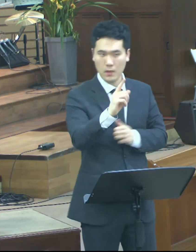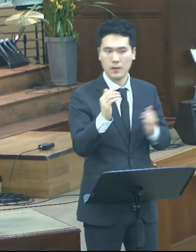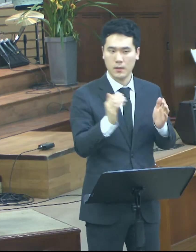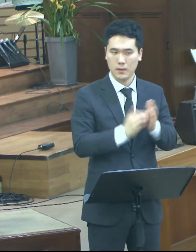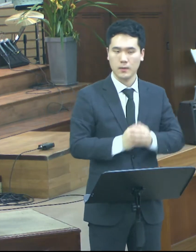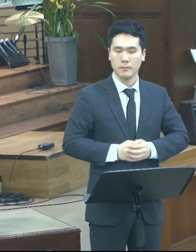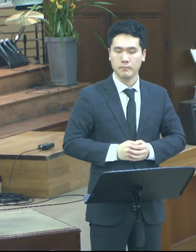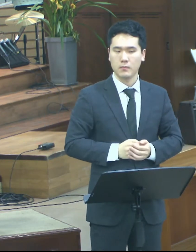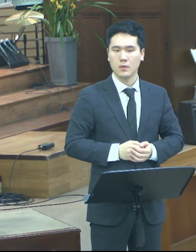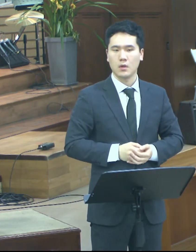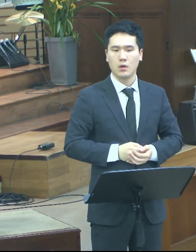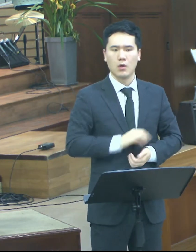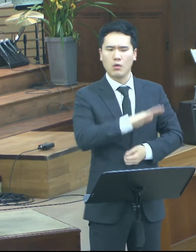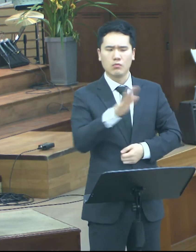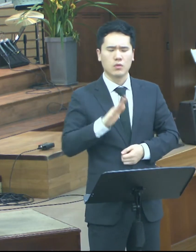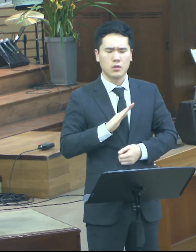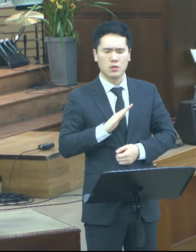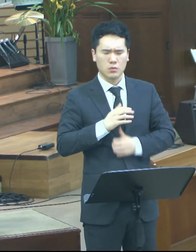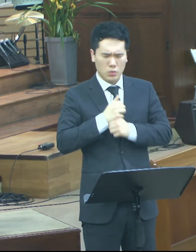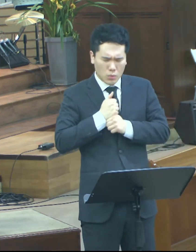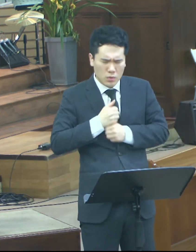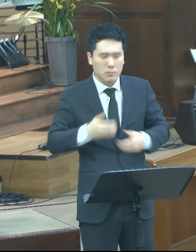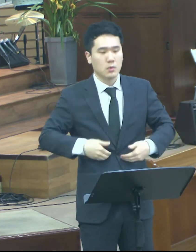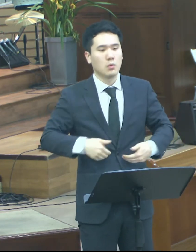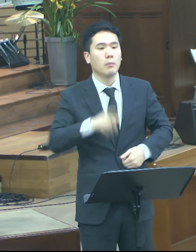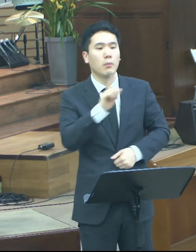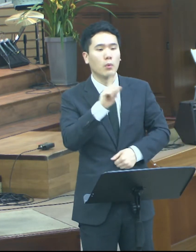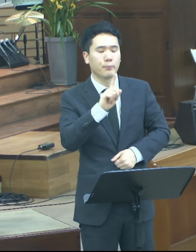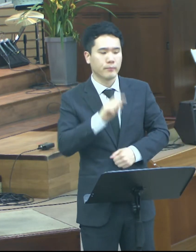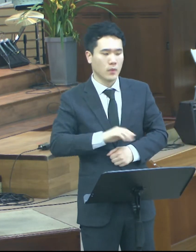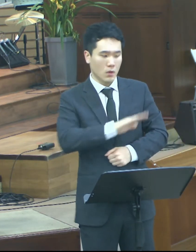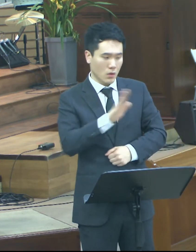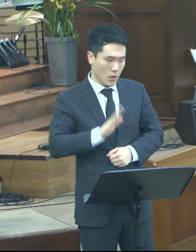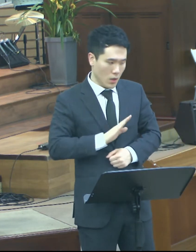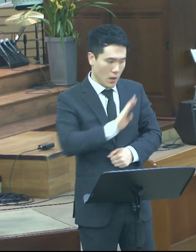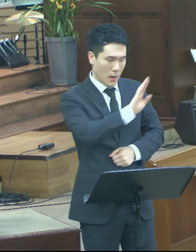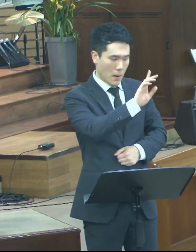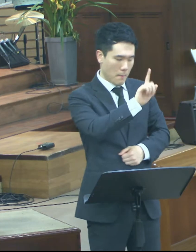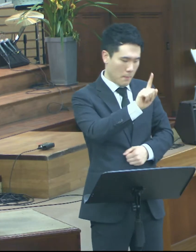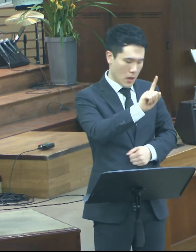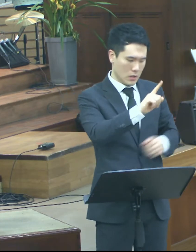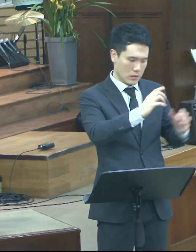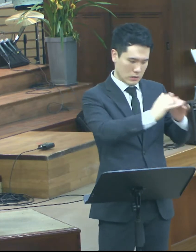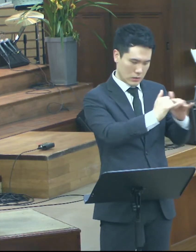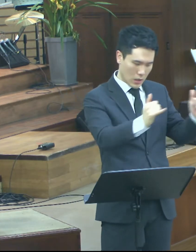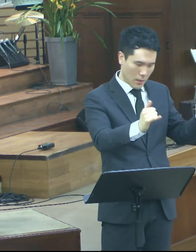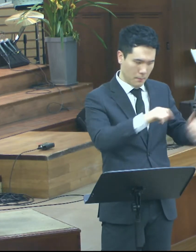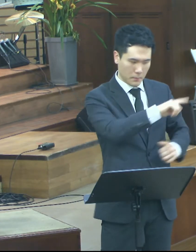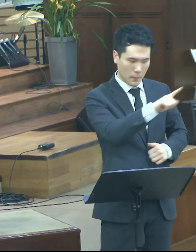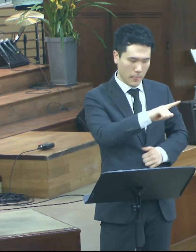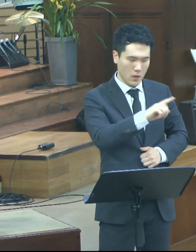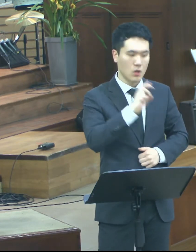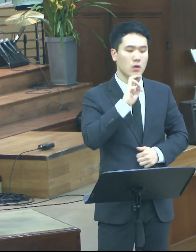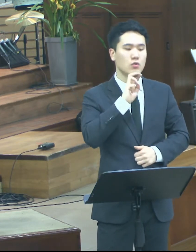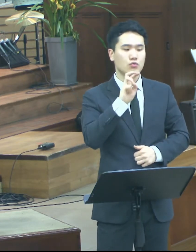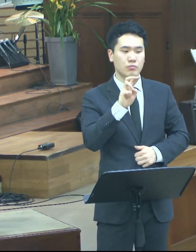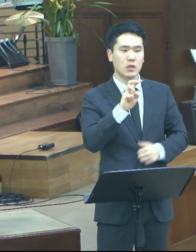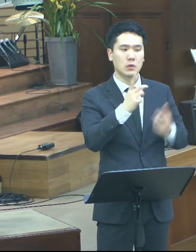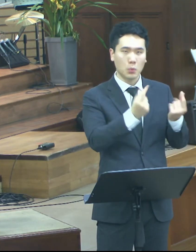우리는 잘못 생각하는 게 뭐냐면 바리새인 같은 사람이 20살 때도 바리새인이고 30살 때도 바리새인이고 60살